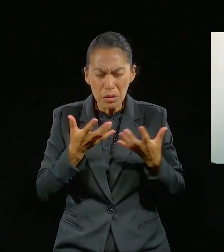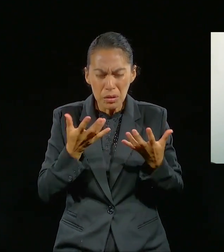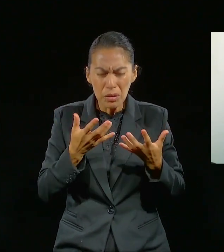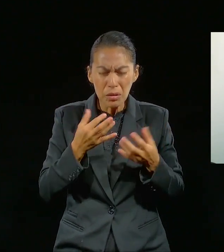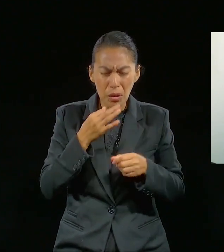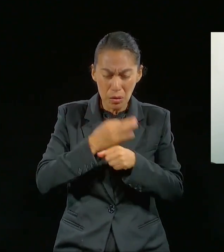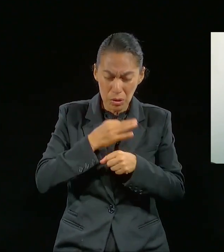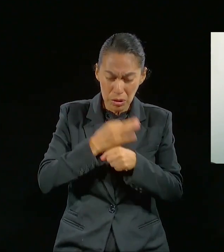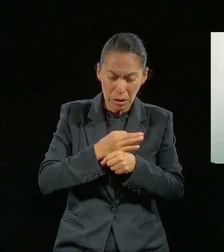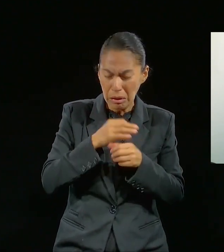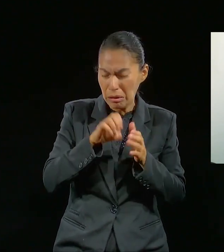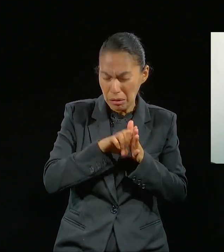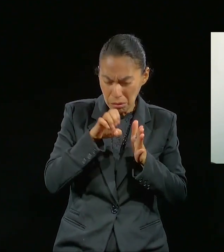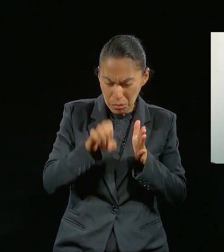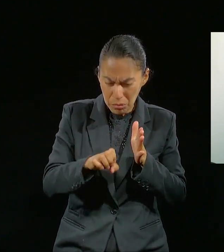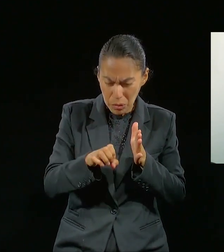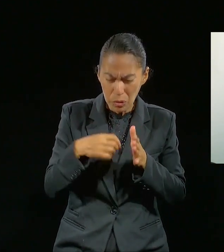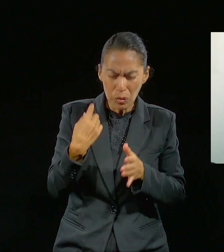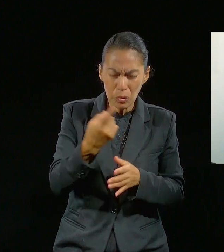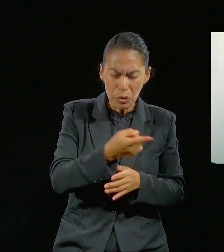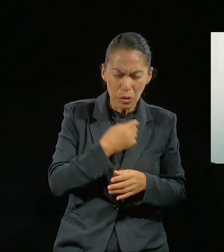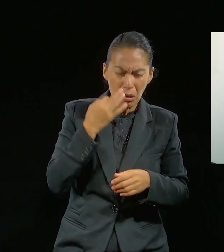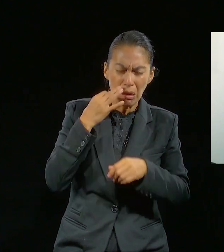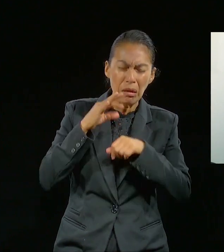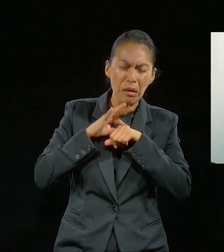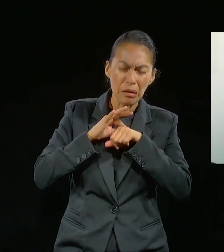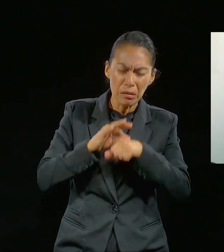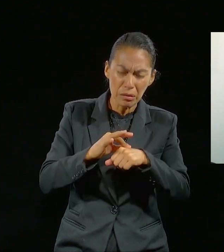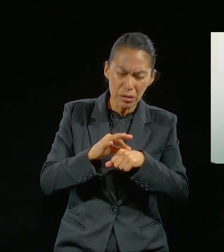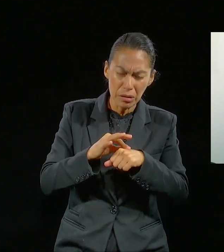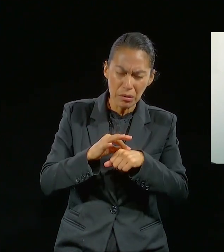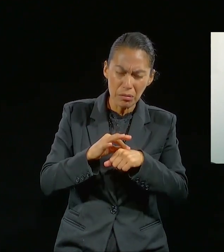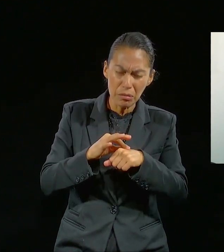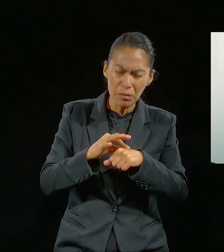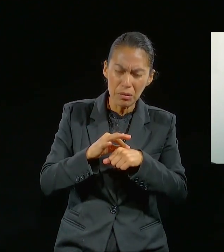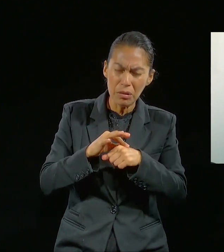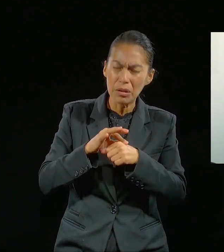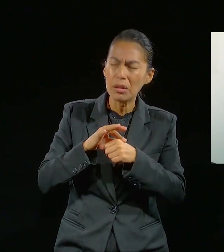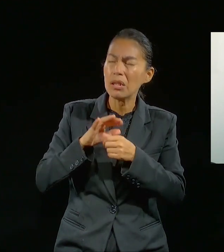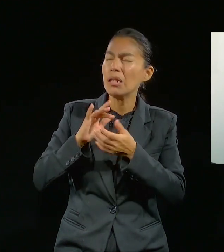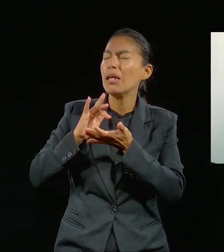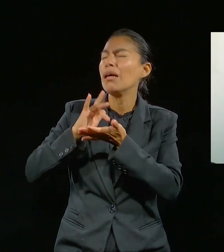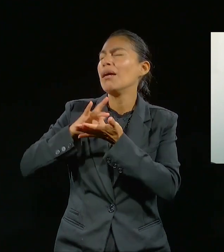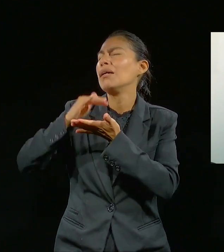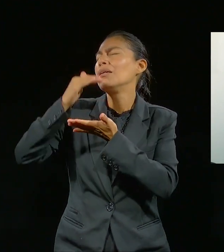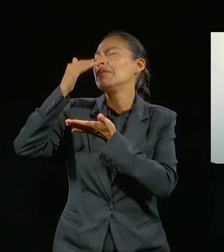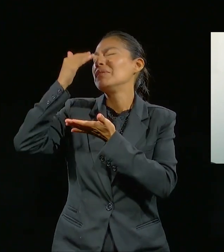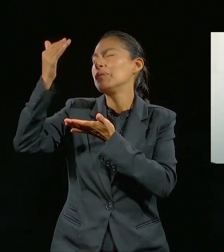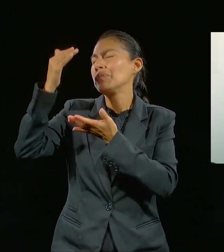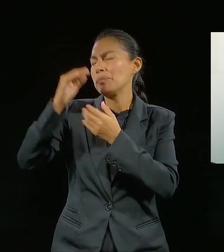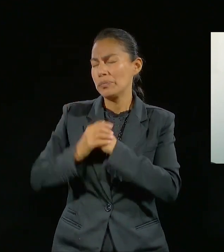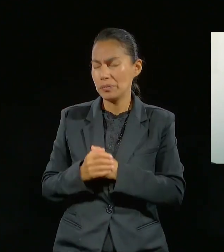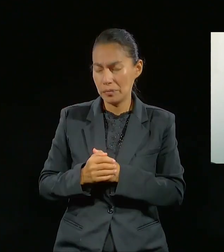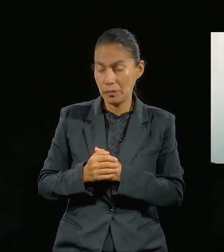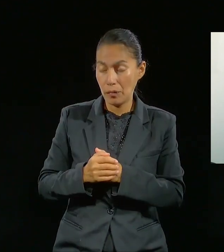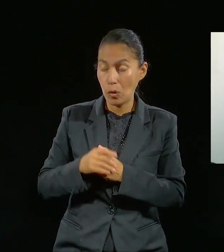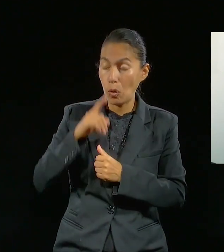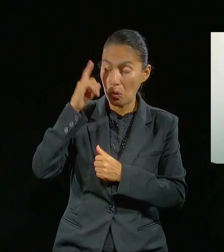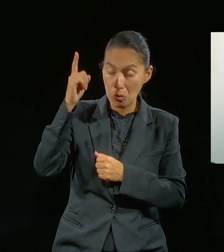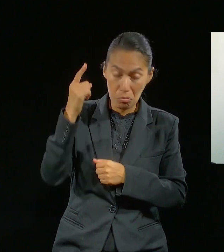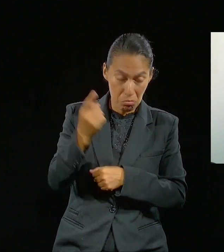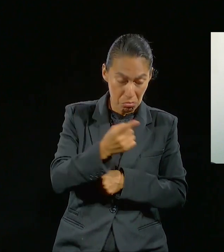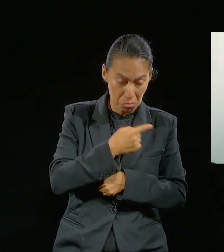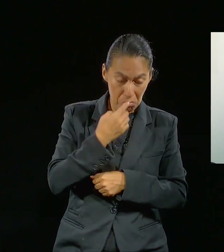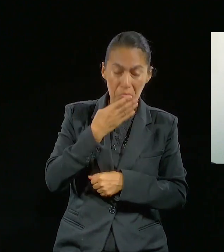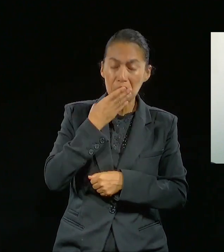Señor, para que nosotros, como ahorita en este momento, testifiquemos y estemos agradecidos, Padre, porque